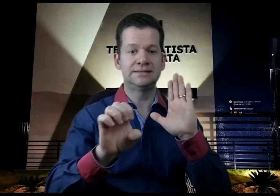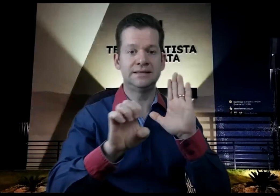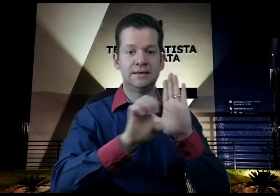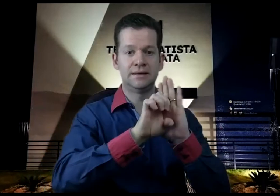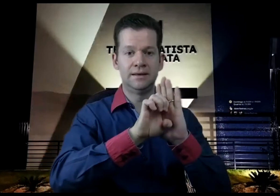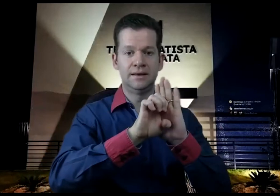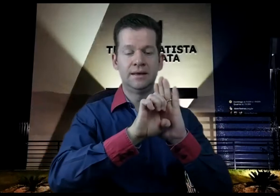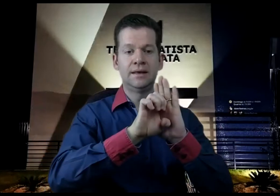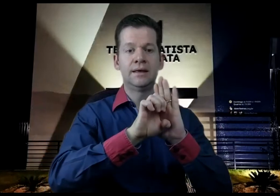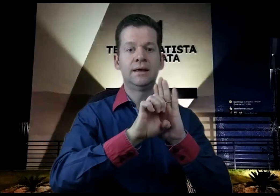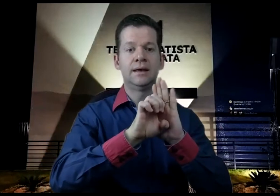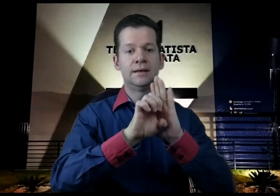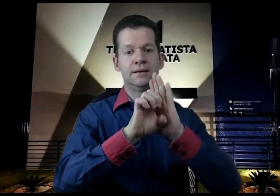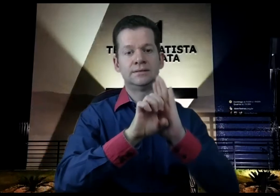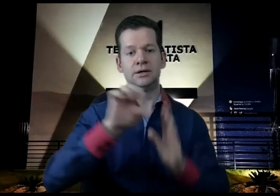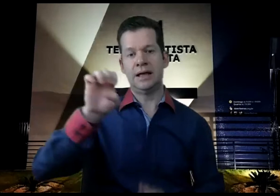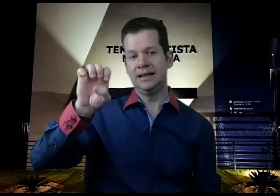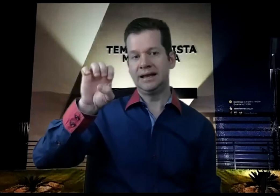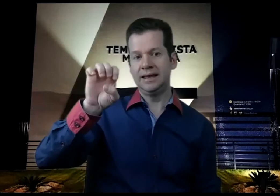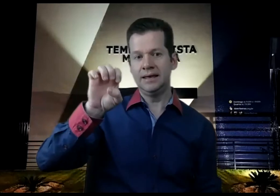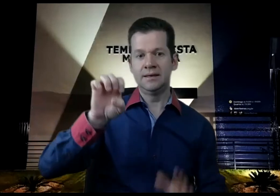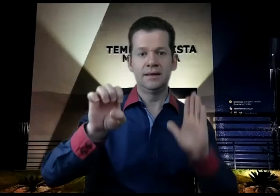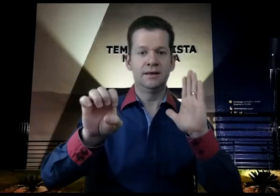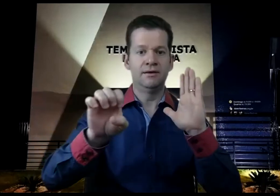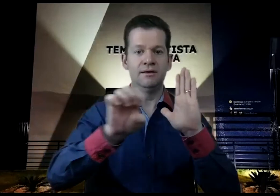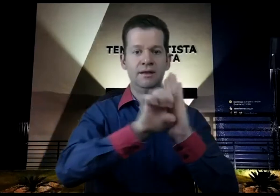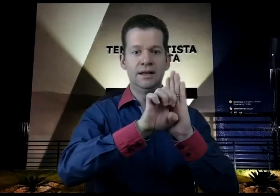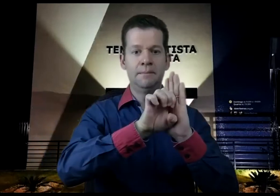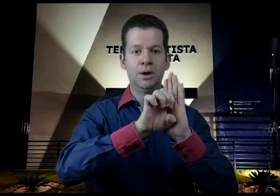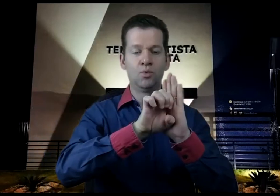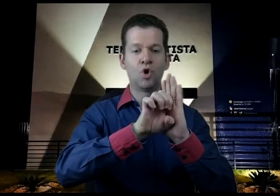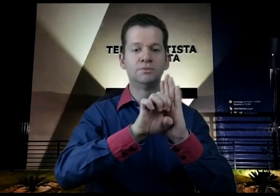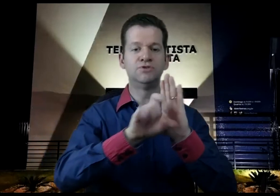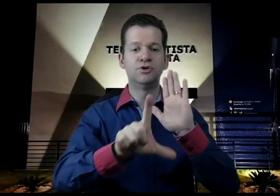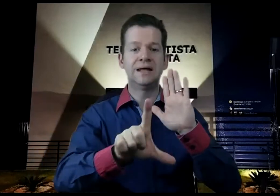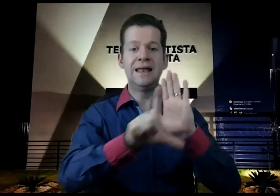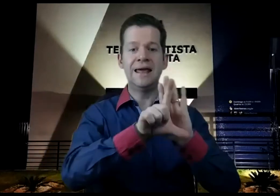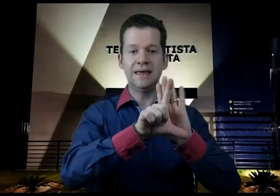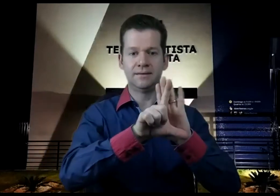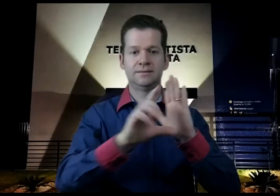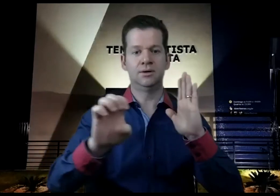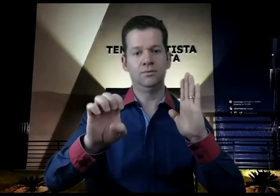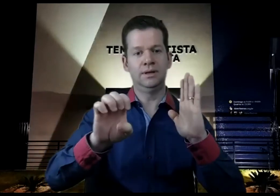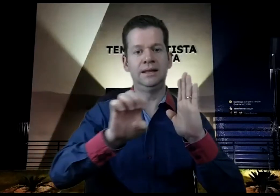assim, certo? A letra E na mão, como se fosse a lei. Então, letra